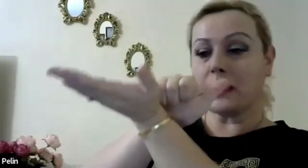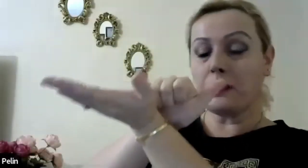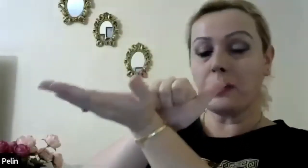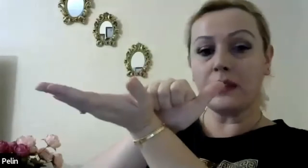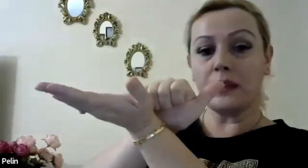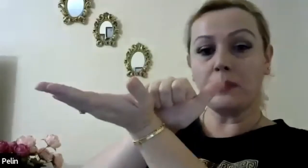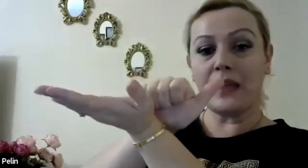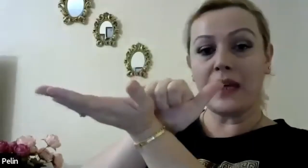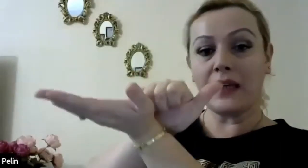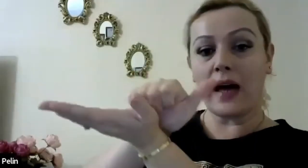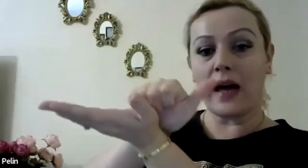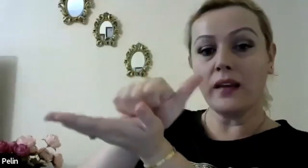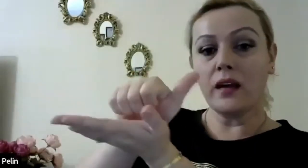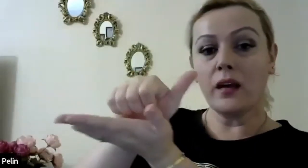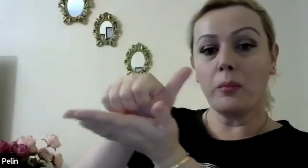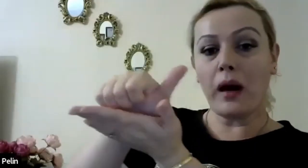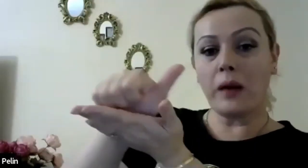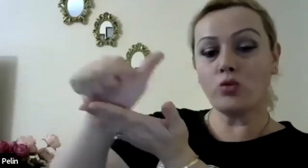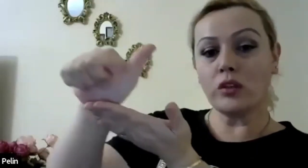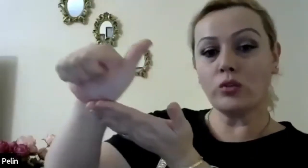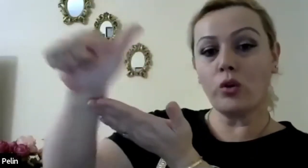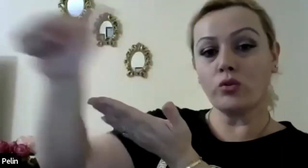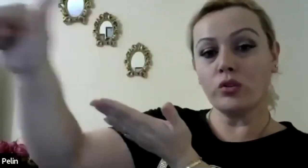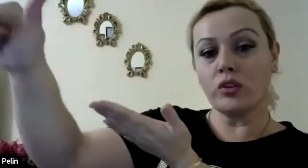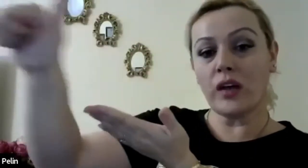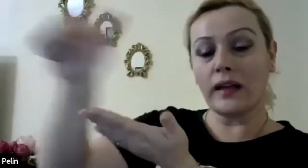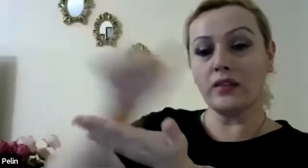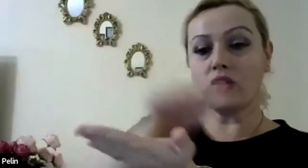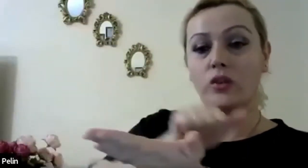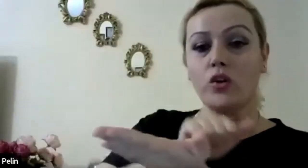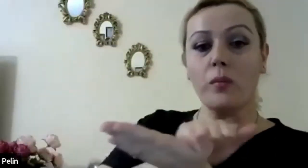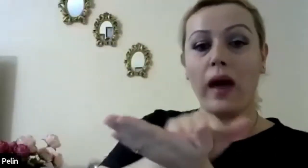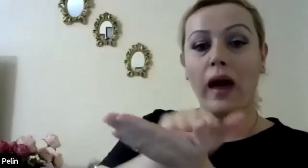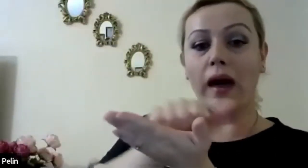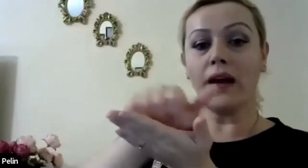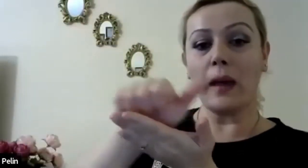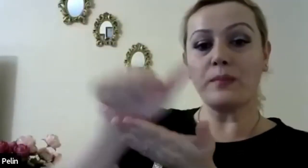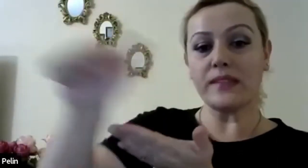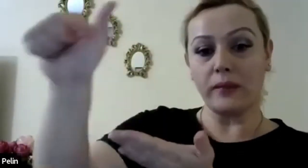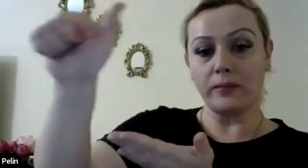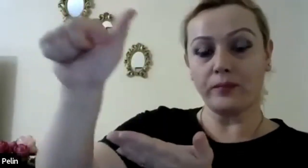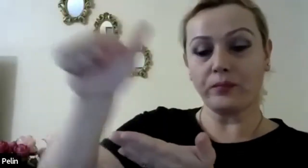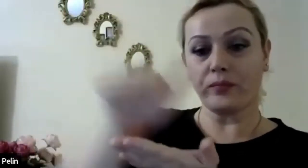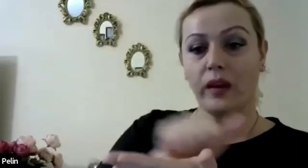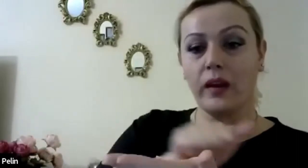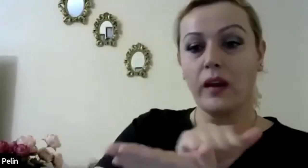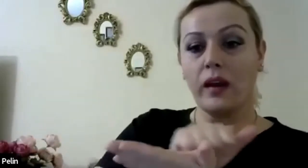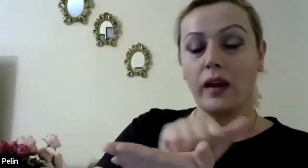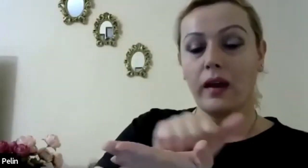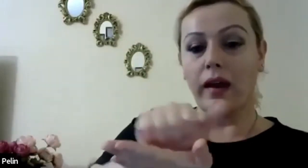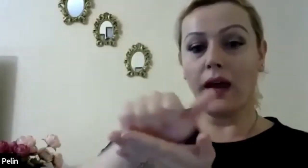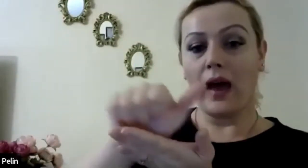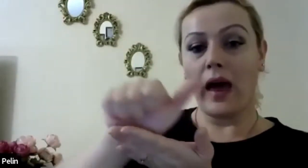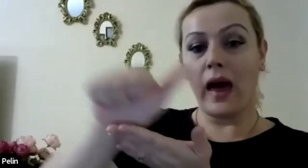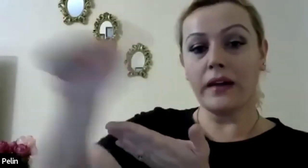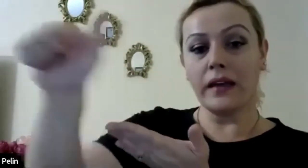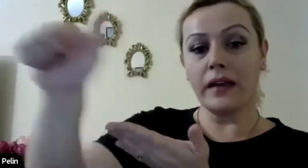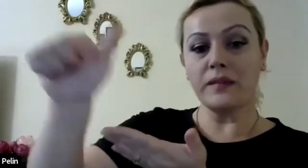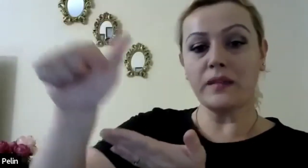kapalı. Bilekten parmak ucuna doğru işareti çekiyorum. Her hepsi. Her hepsi. Bu